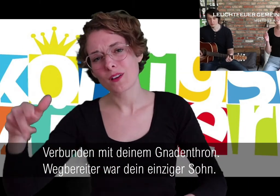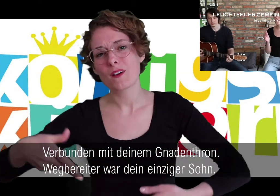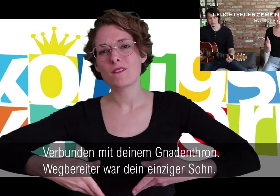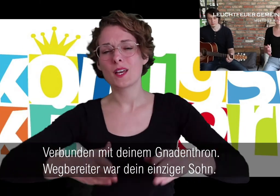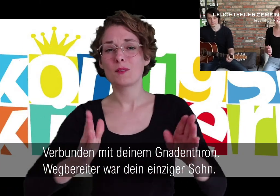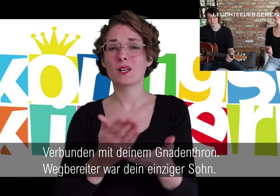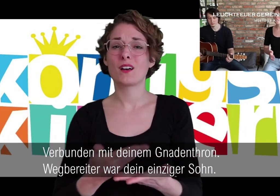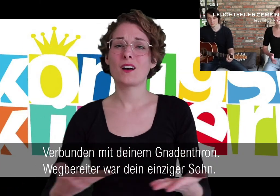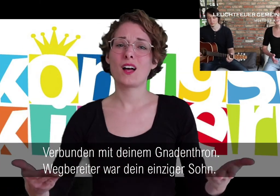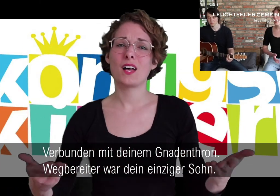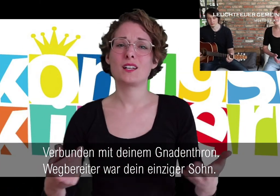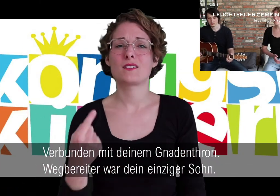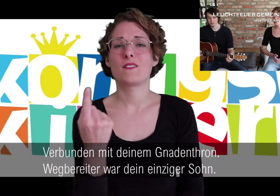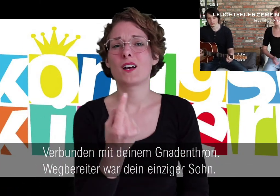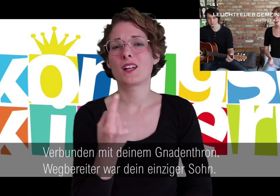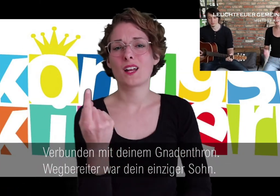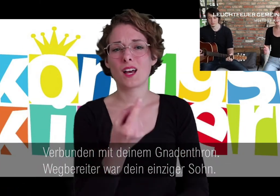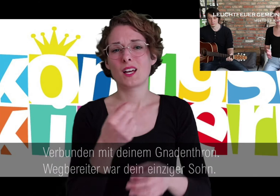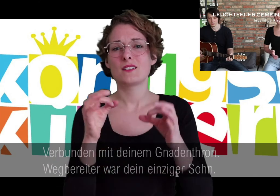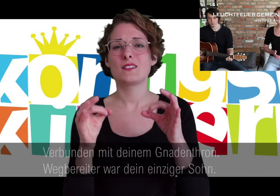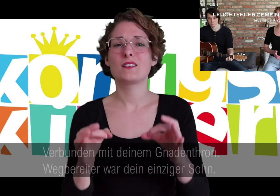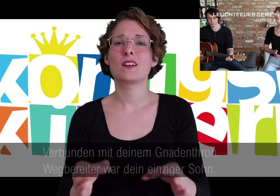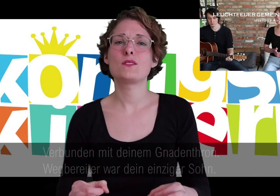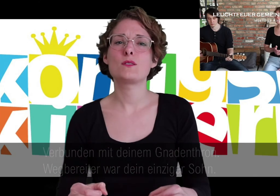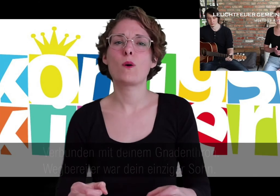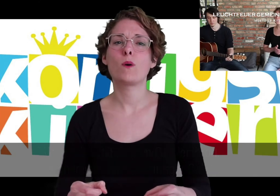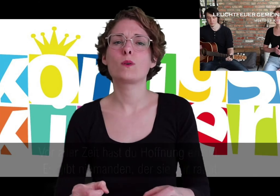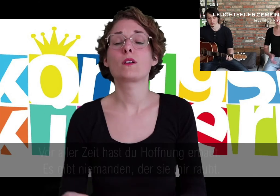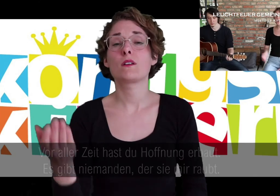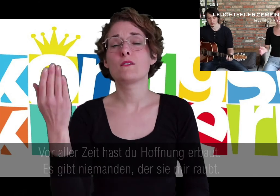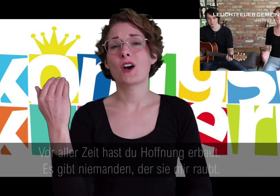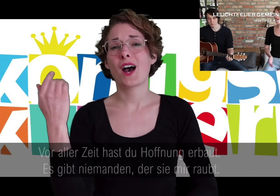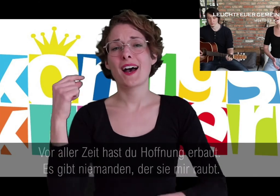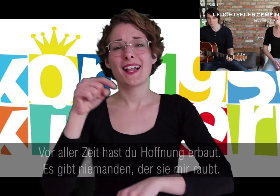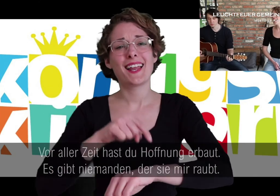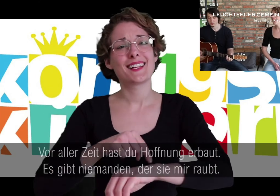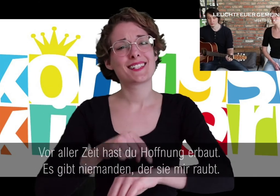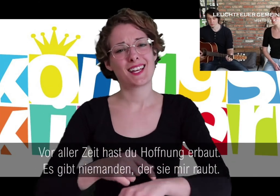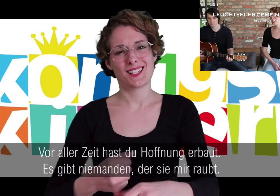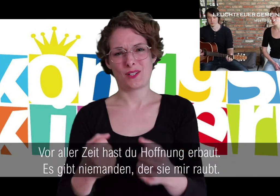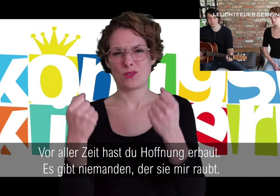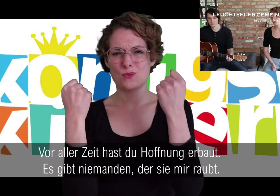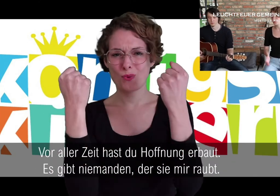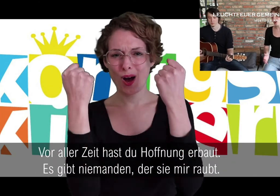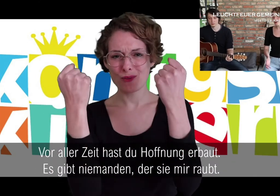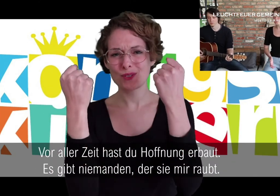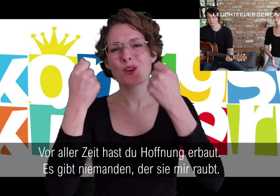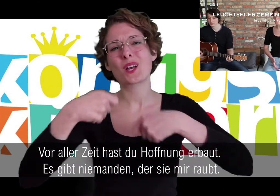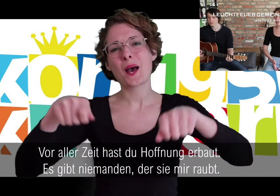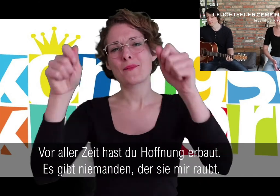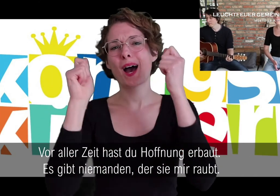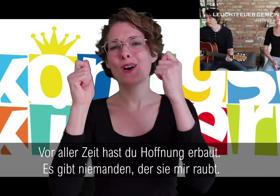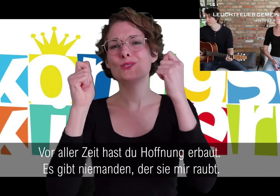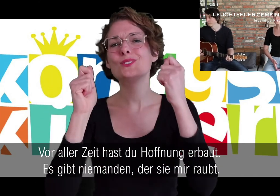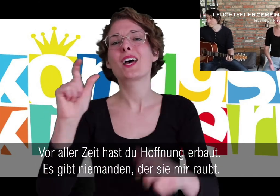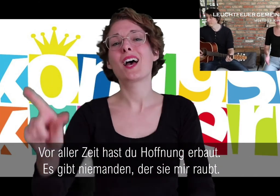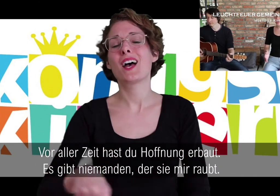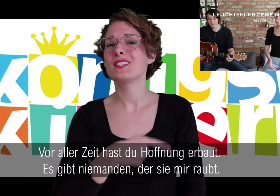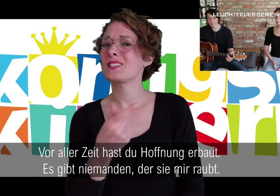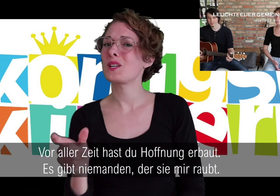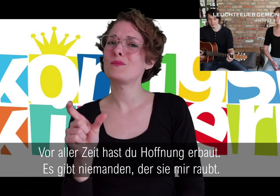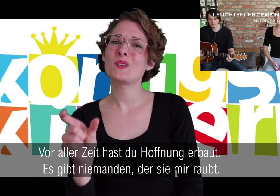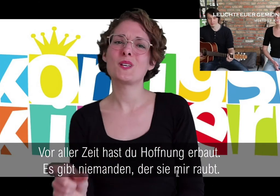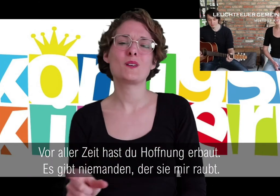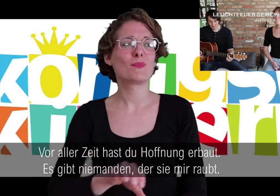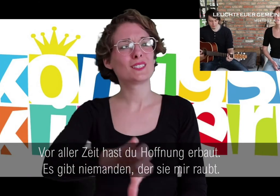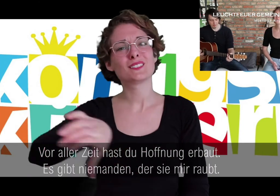Gnadenthron, Wegbereiter war dein einziger Sohn. Vor aller Zeit hast du Hoffnung erbaut,